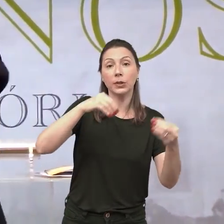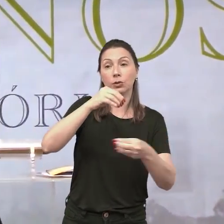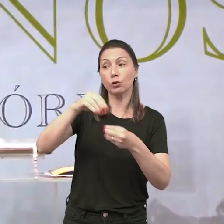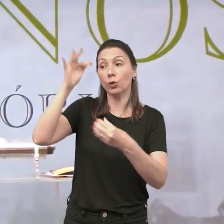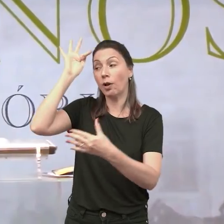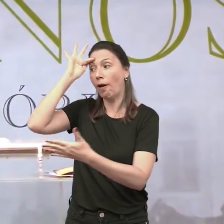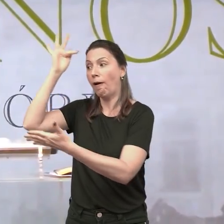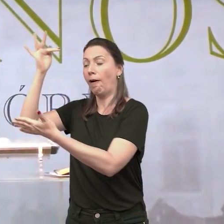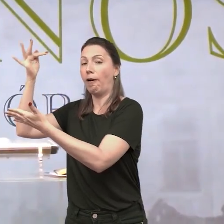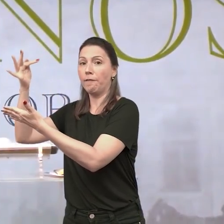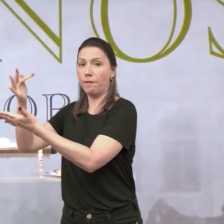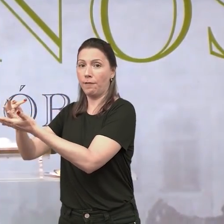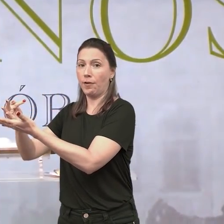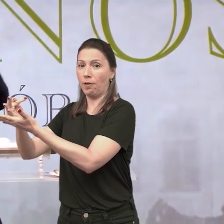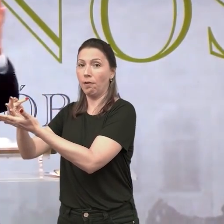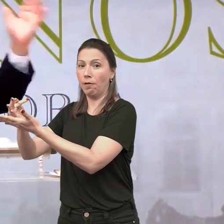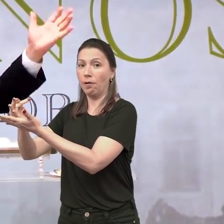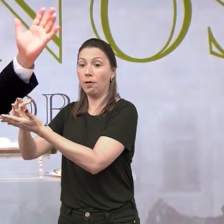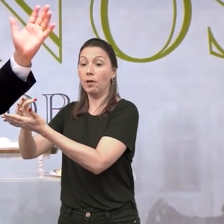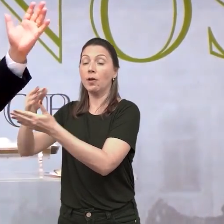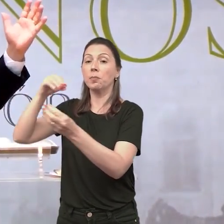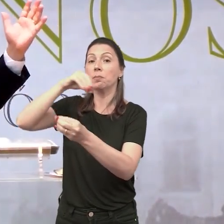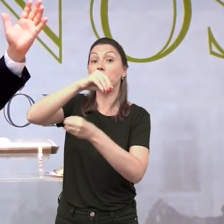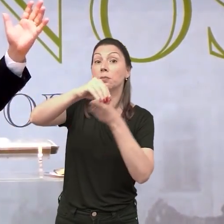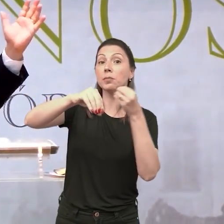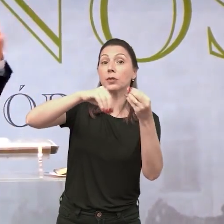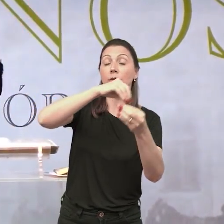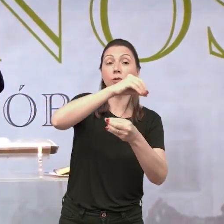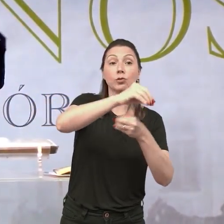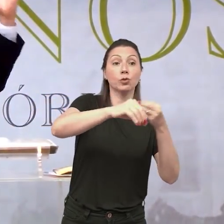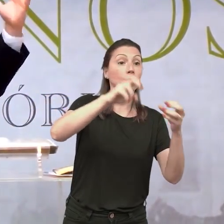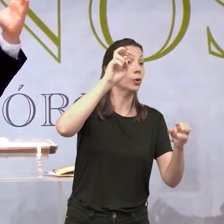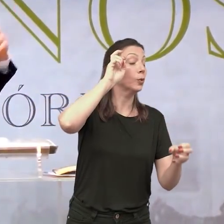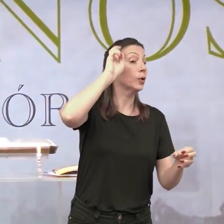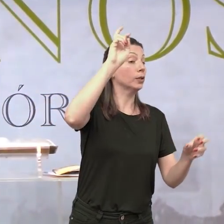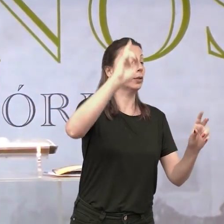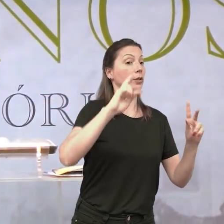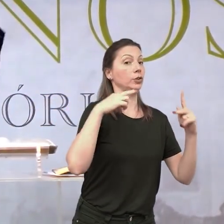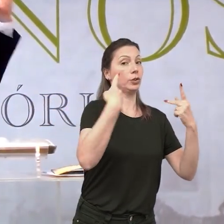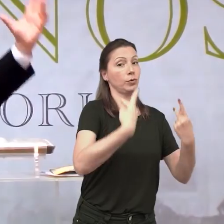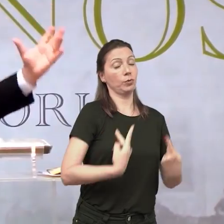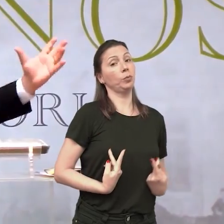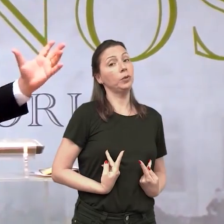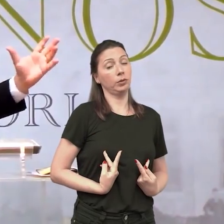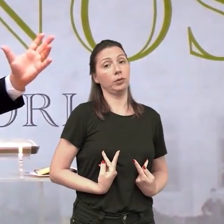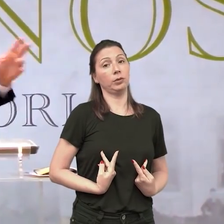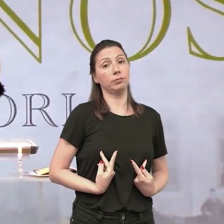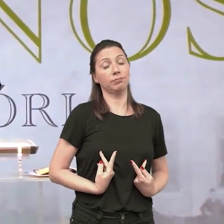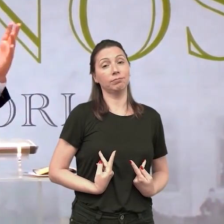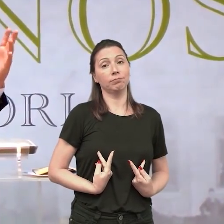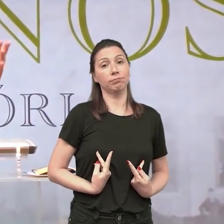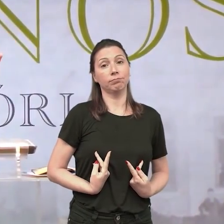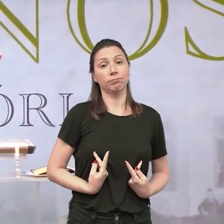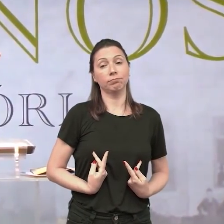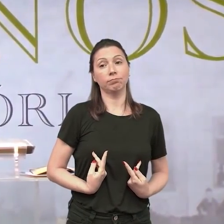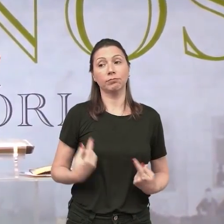gente joga tudo para Deus, não é assim? Está nas mãos de Deus, o que há de ser será.